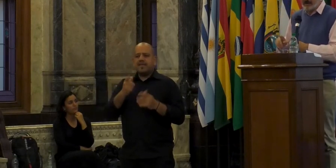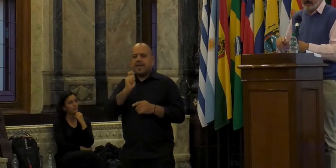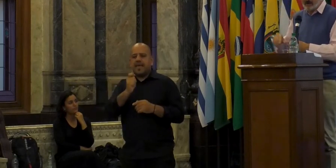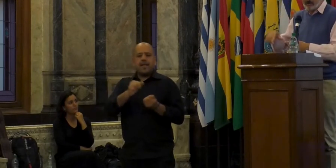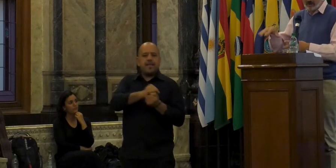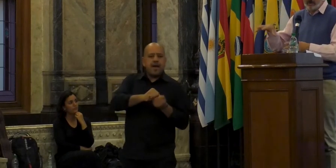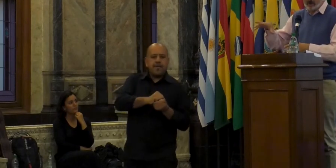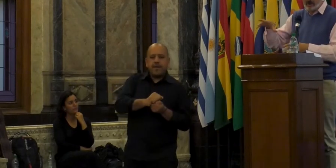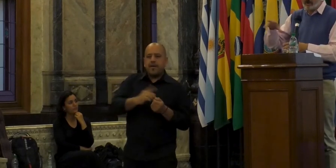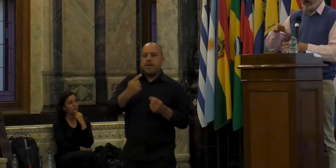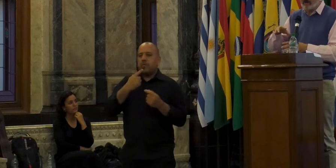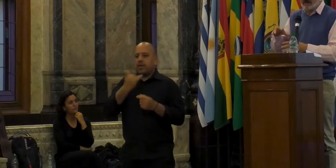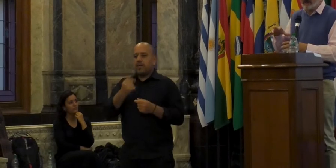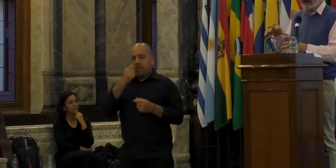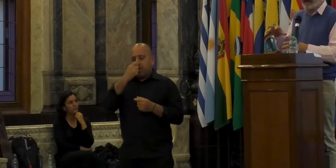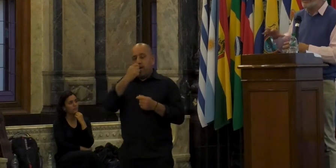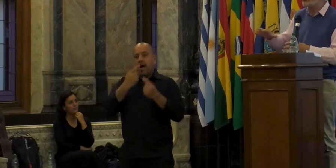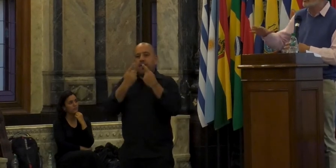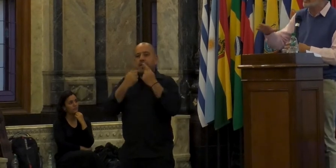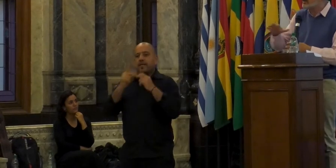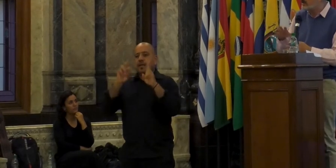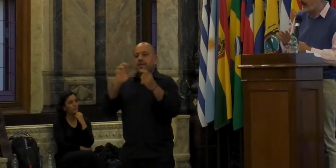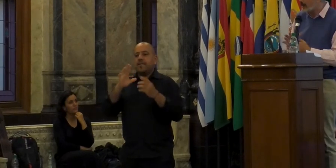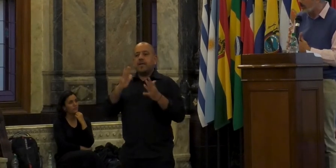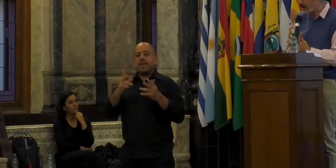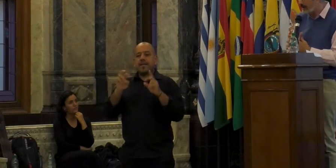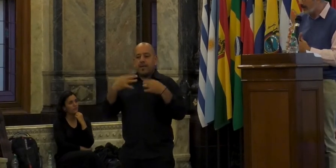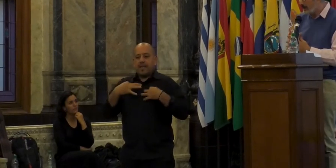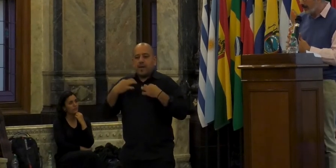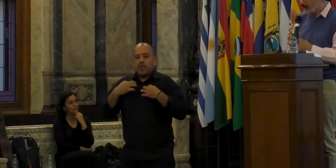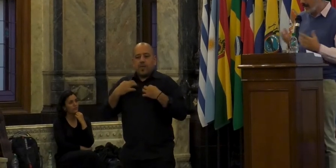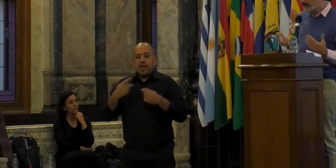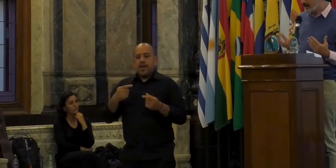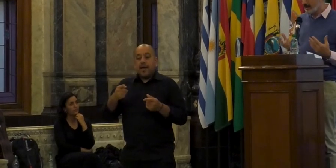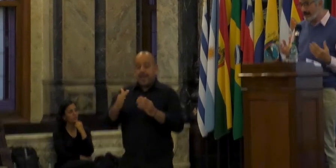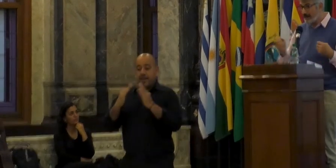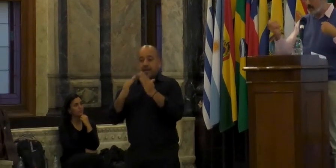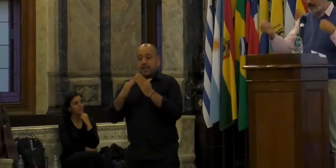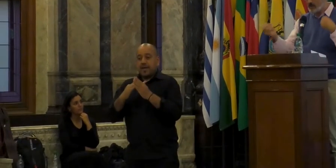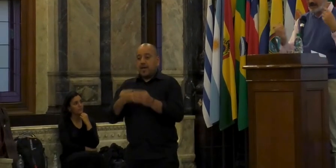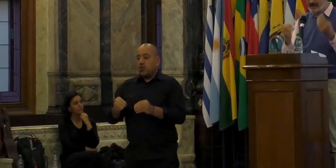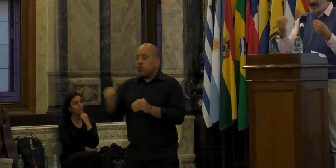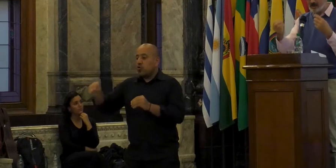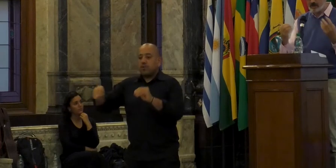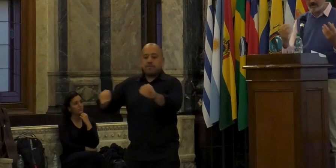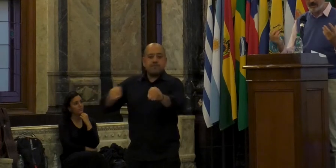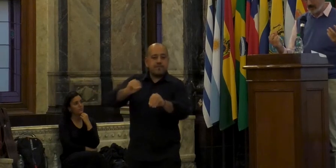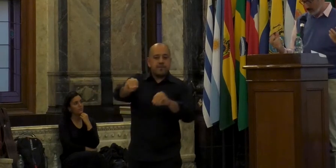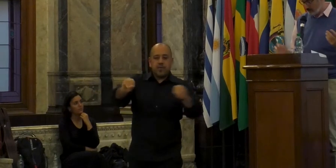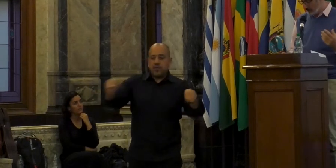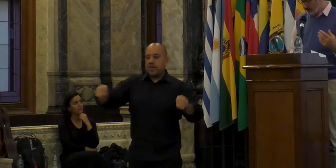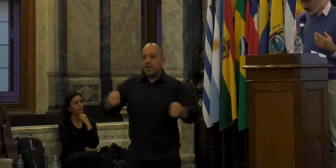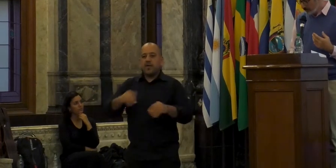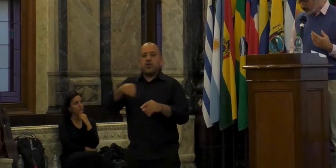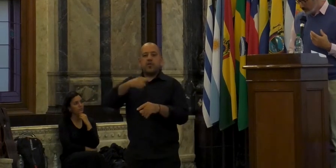quién, sino, por ejemplo, Jean-Claude Coman habla de la circulación de la ropa en la casa, en qué lugares, qué rincones va